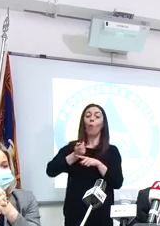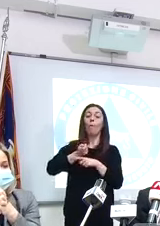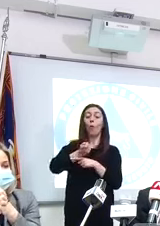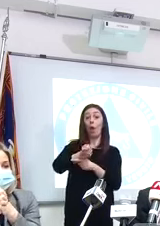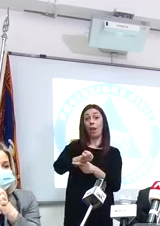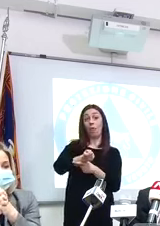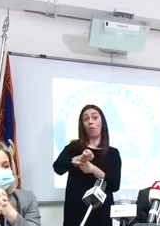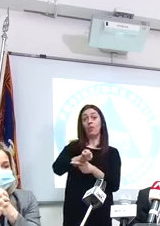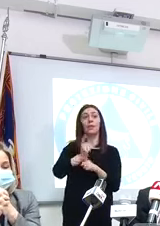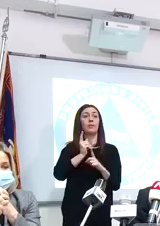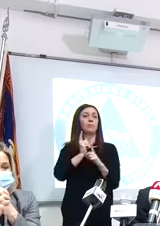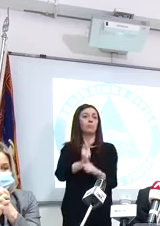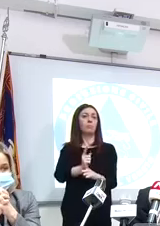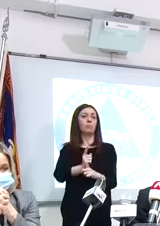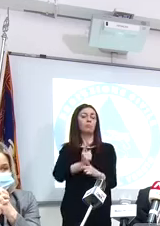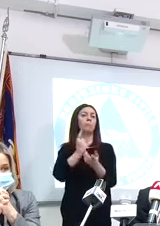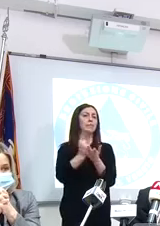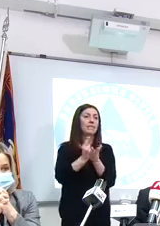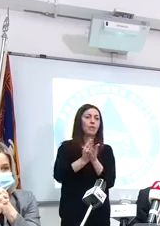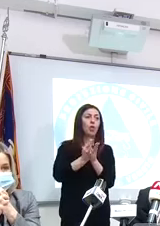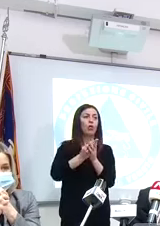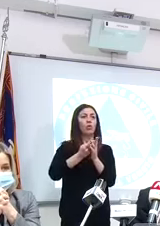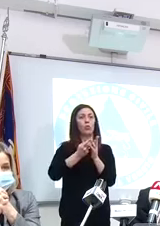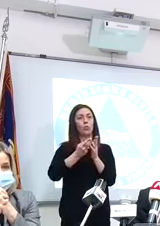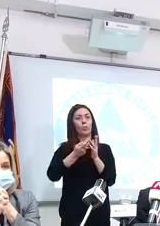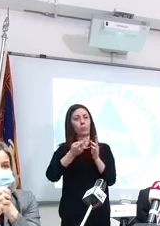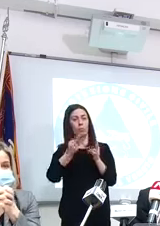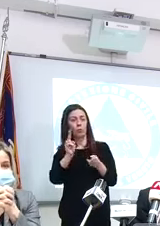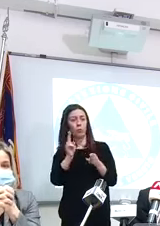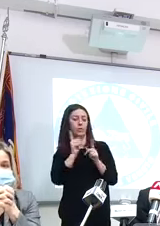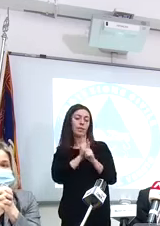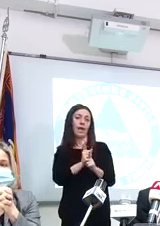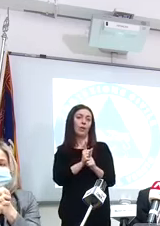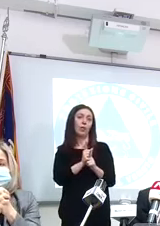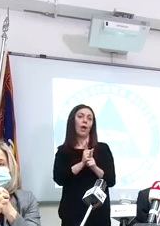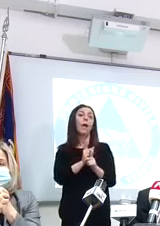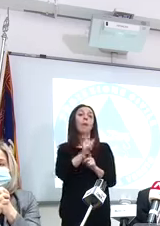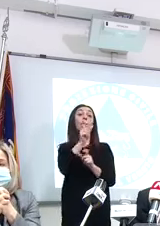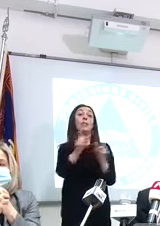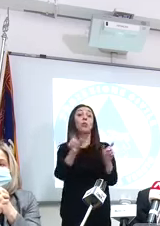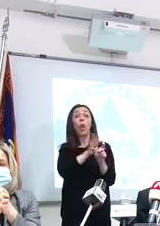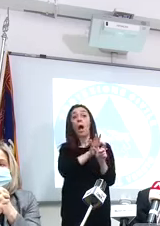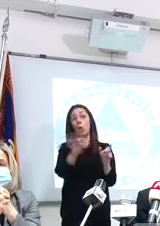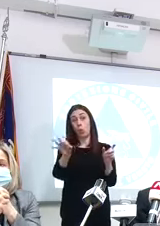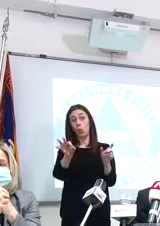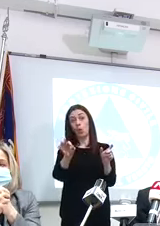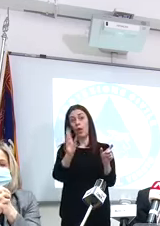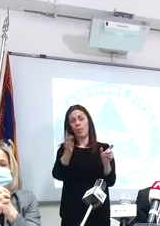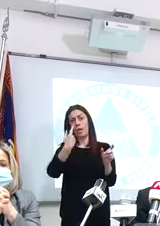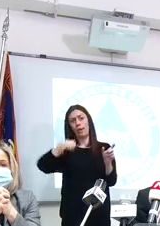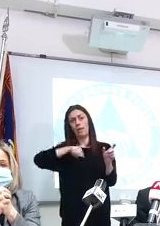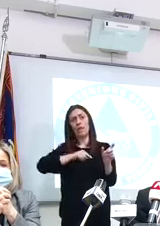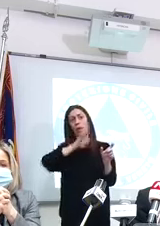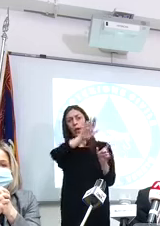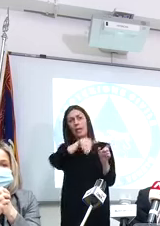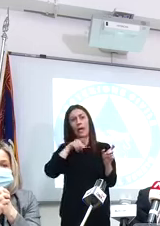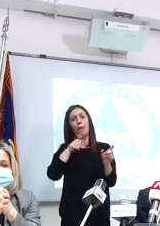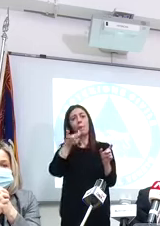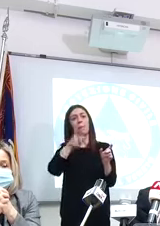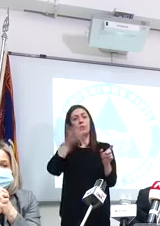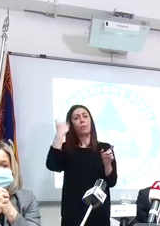in base al bisogno. Alcune persone le chiameremo direttamente noi perché hanno una prestazione che è stata